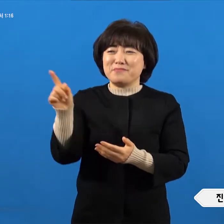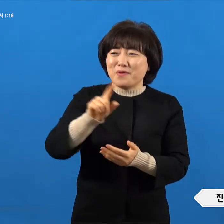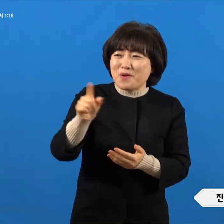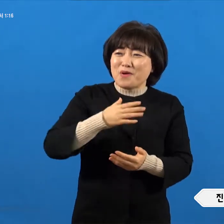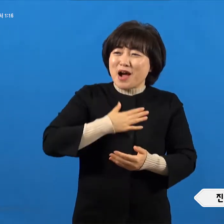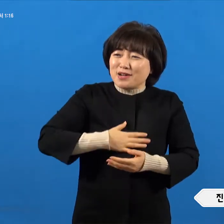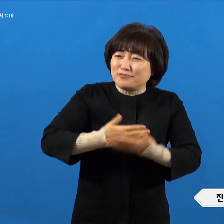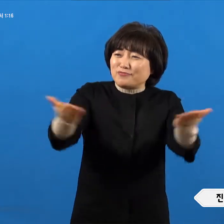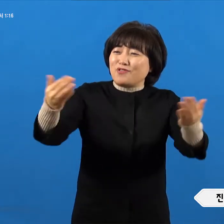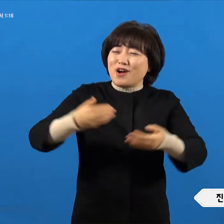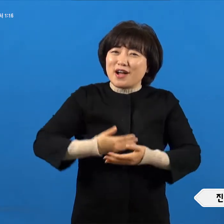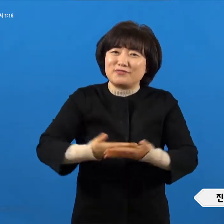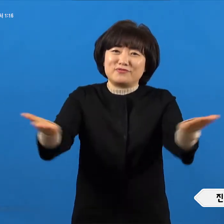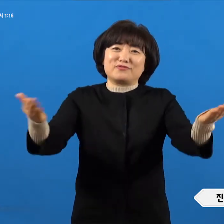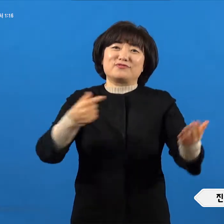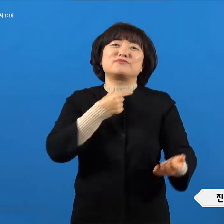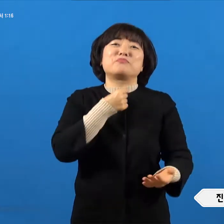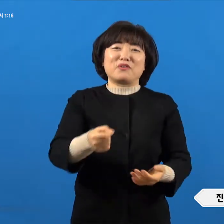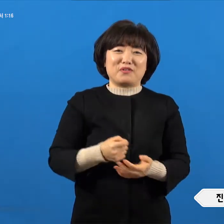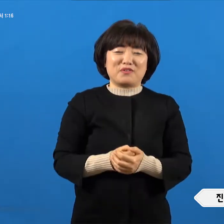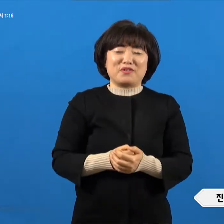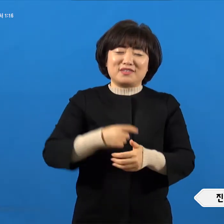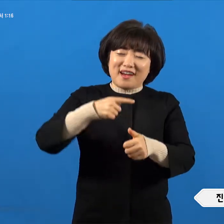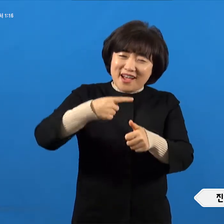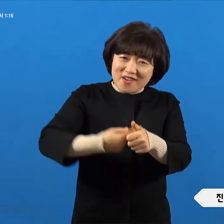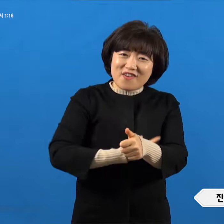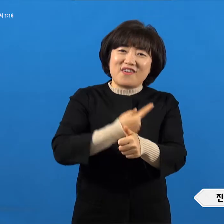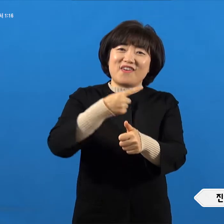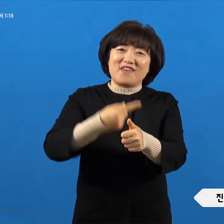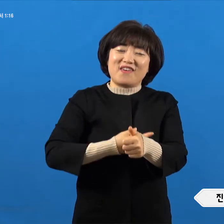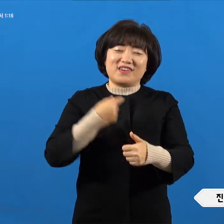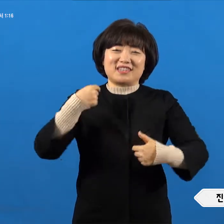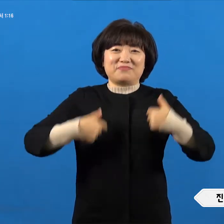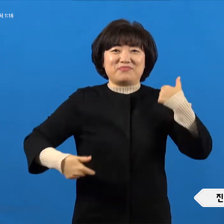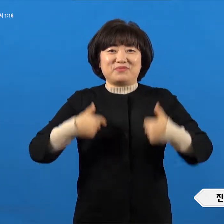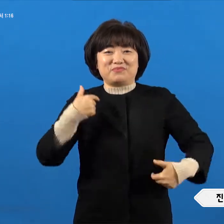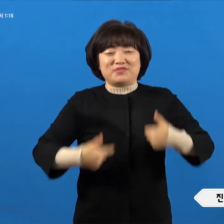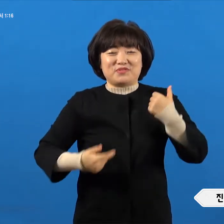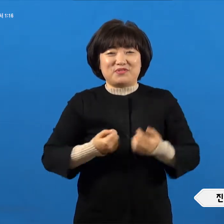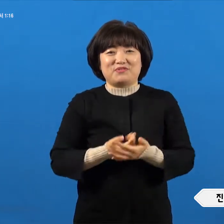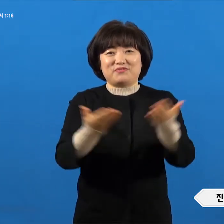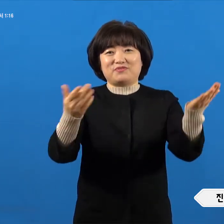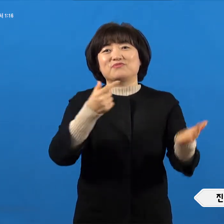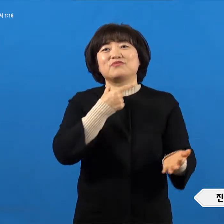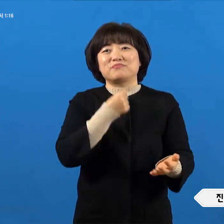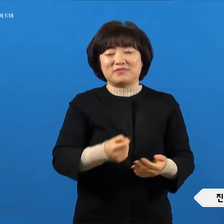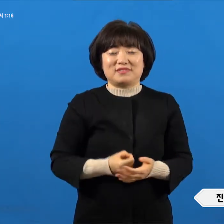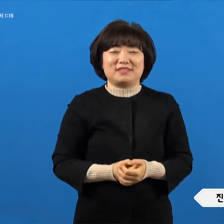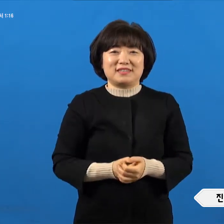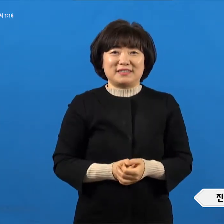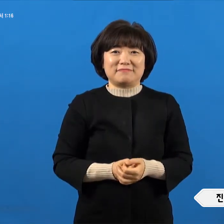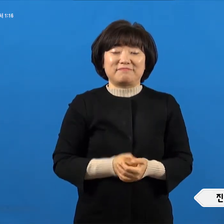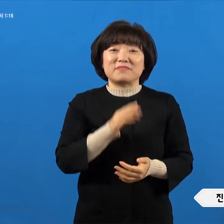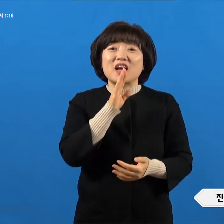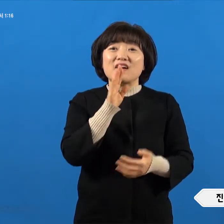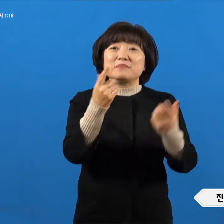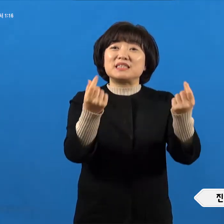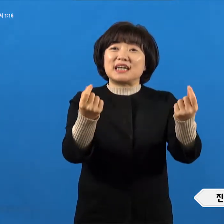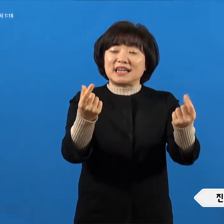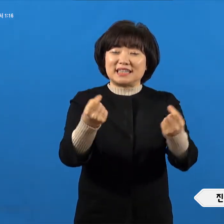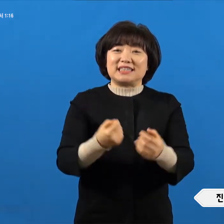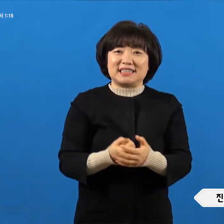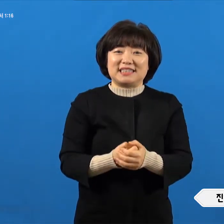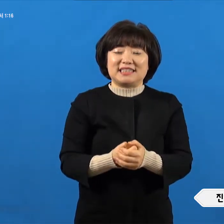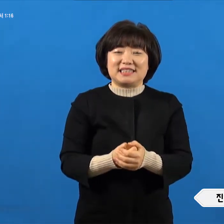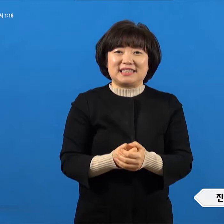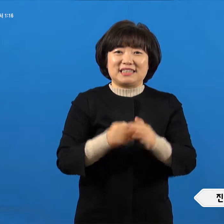인포메이션을 주면서 그런 자랑을 저절로 기쁨으로 하고 있지 않습니까?